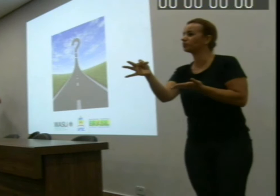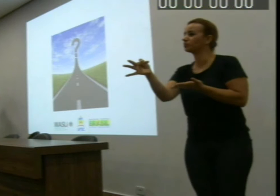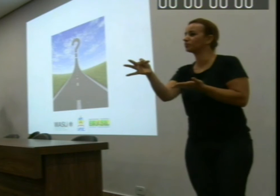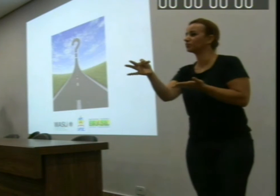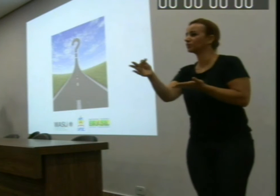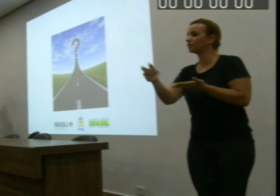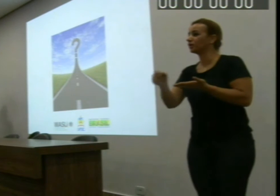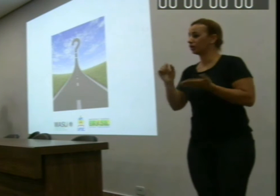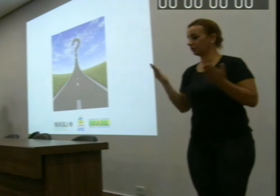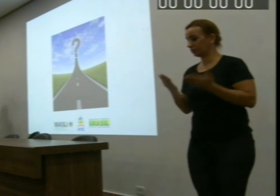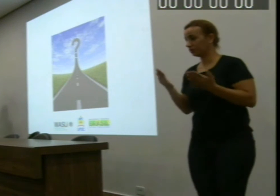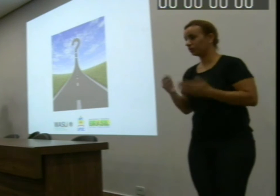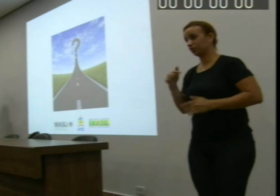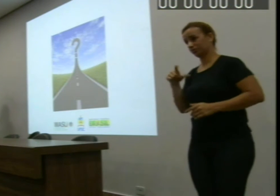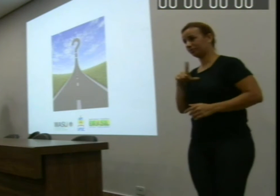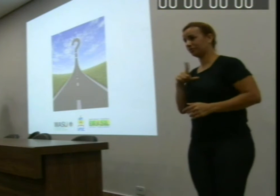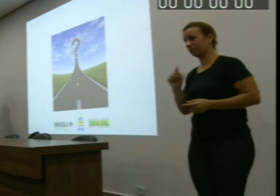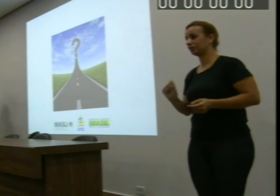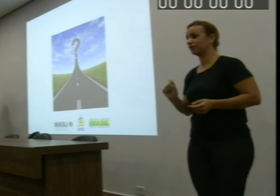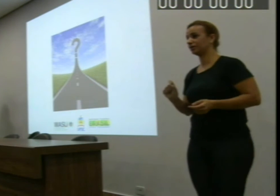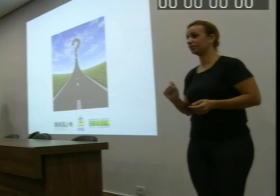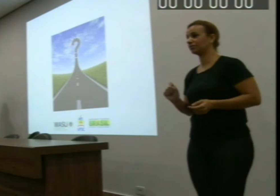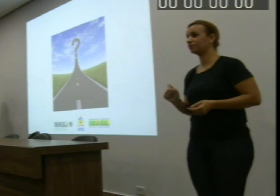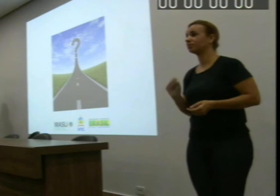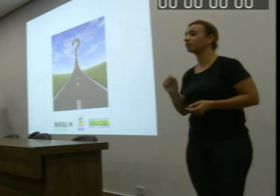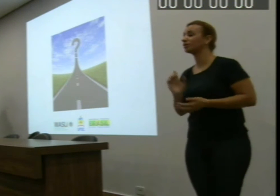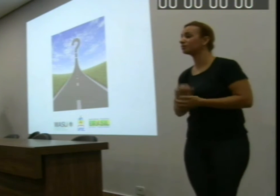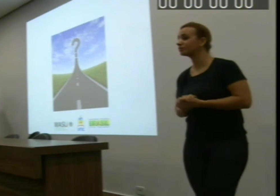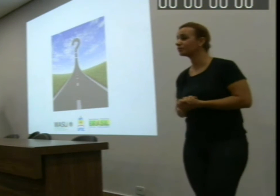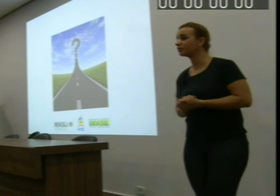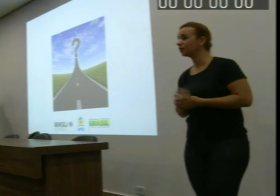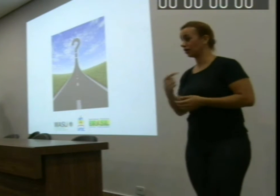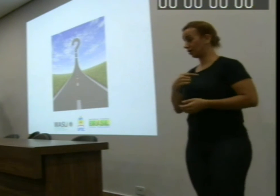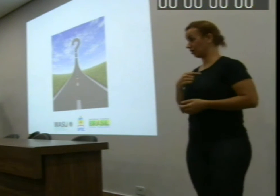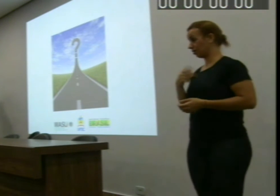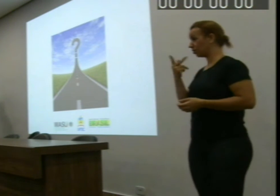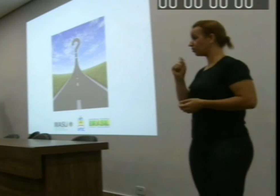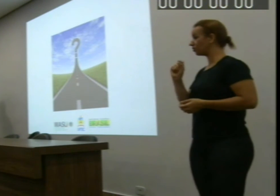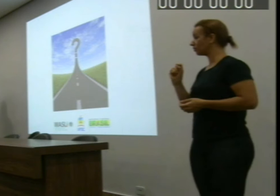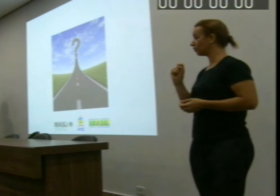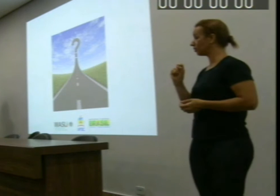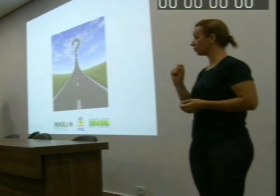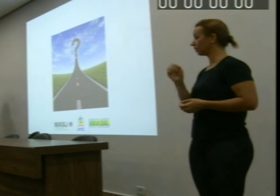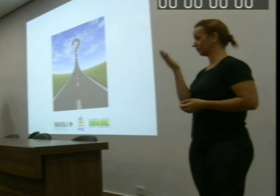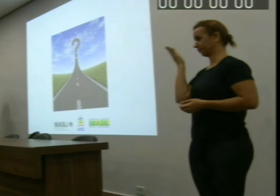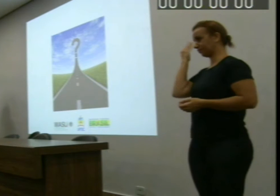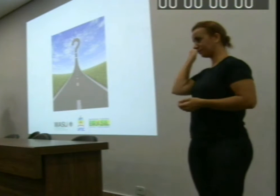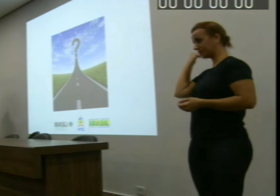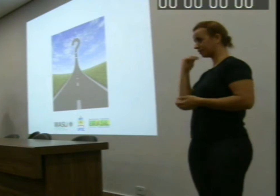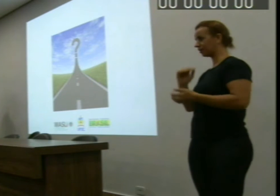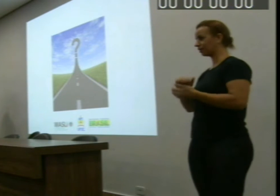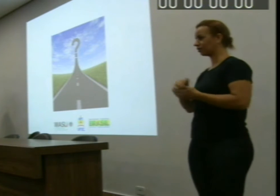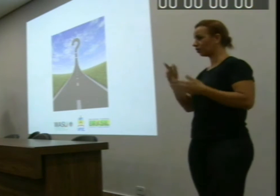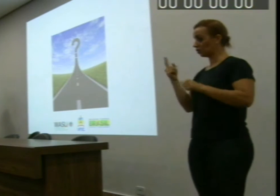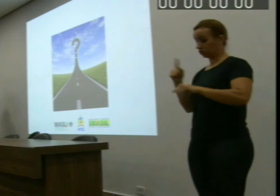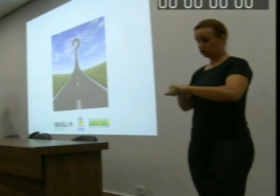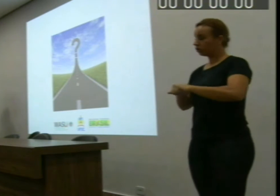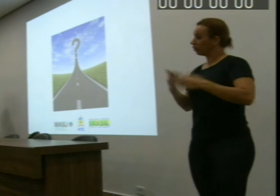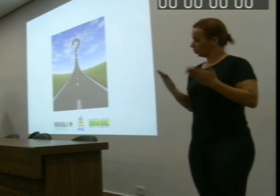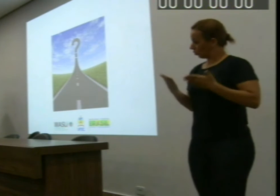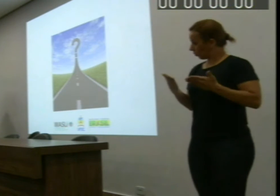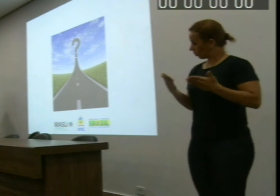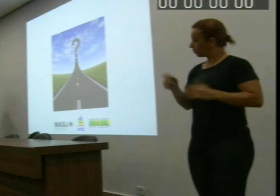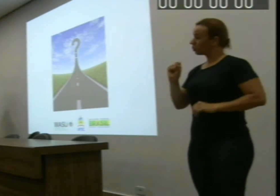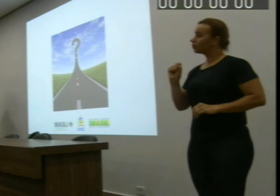hoje e pensando no nosso futuro o fato é que a gente Eu repito o que eu disse anteriormente a gente tá num momento a gente vive um